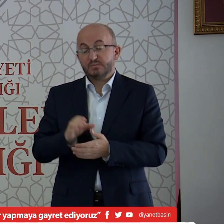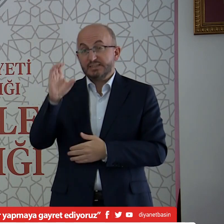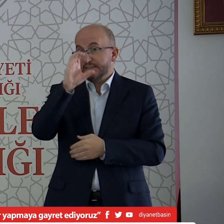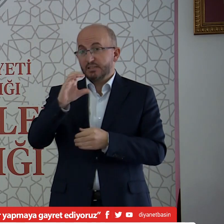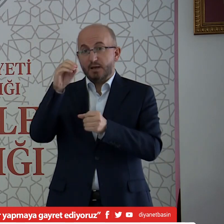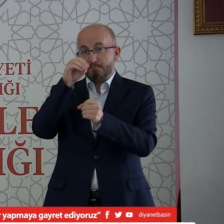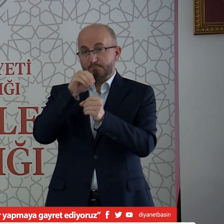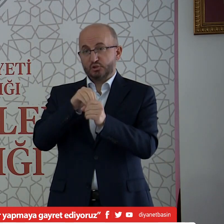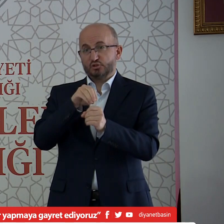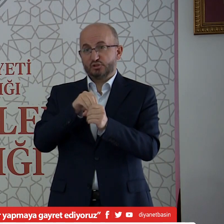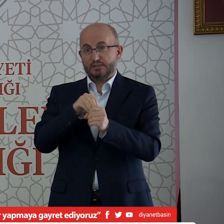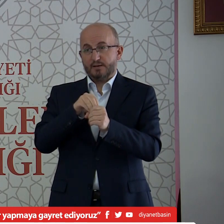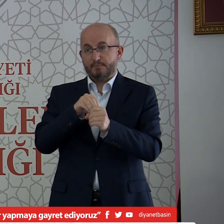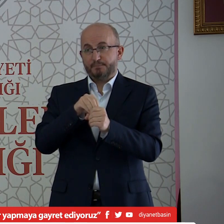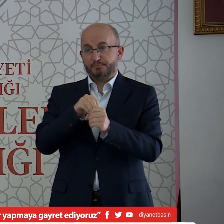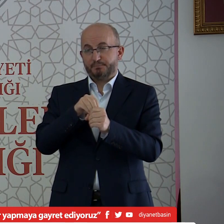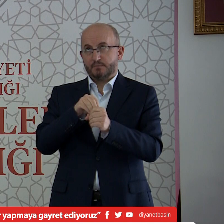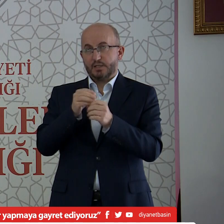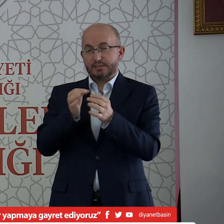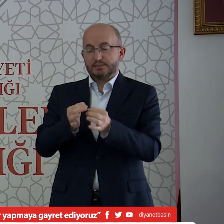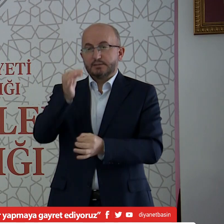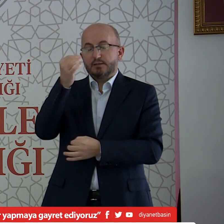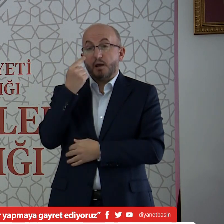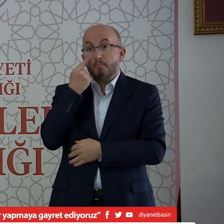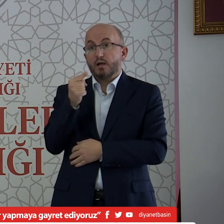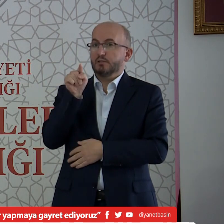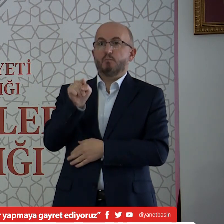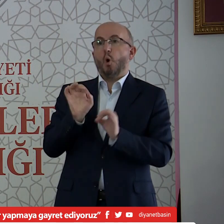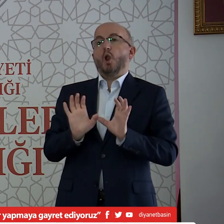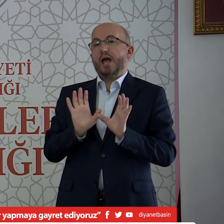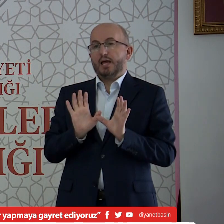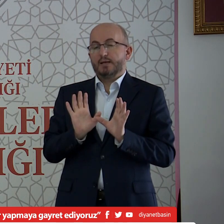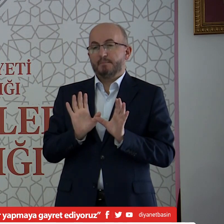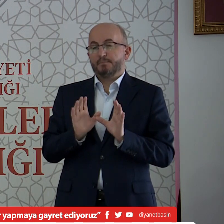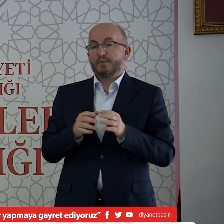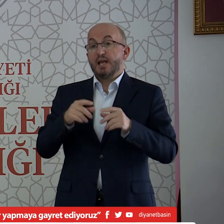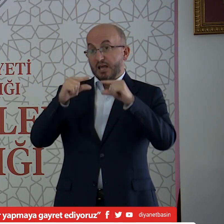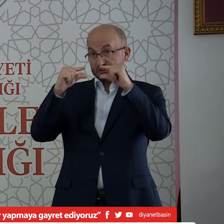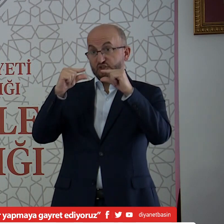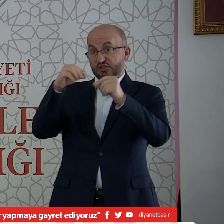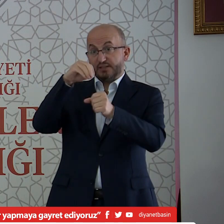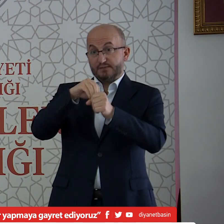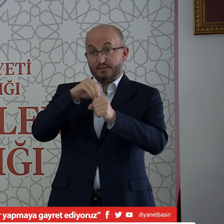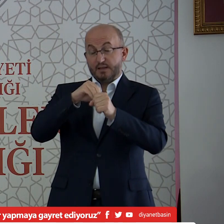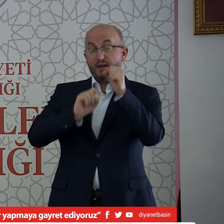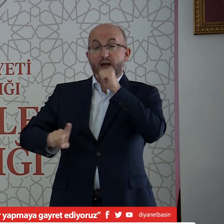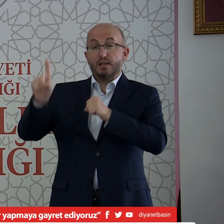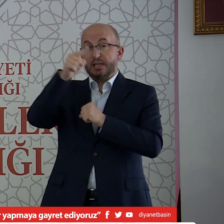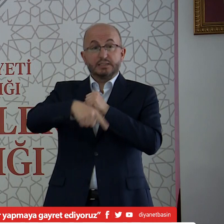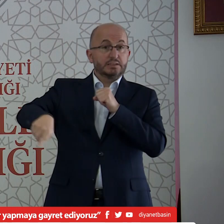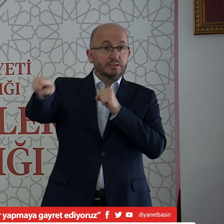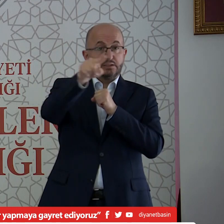İslam'daki işte insana bakış budur. Hadis-i şerifte de Allah